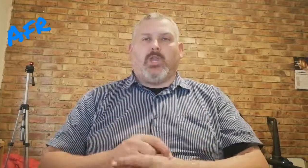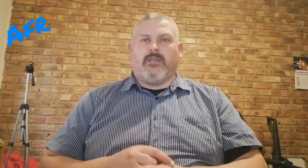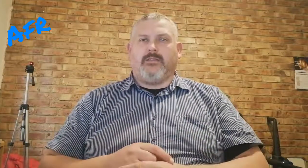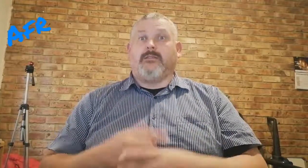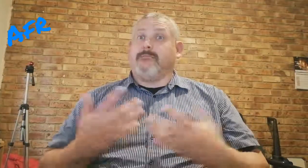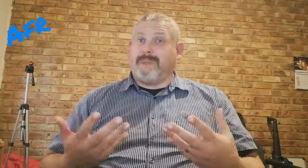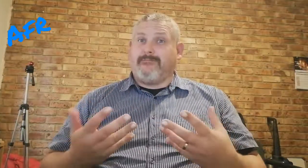gebeur.